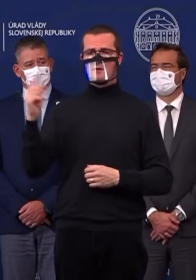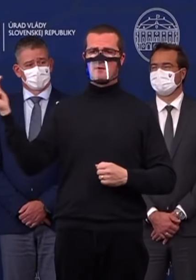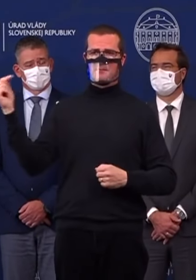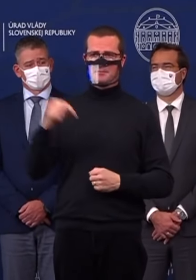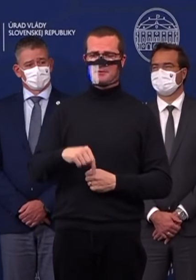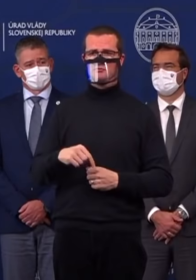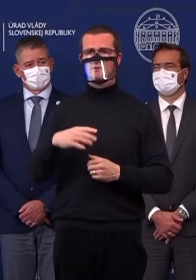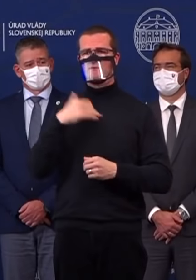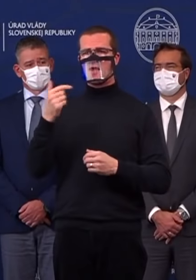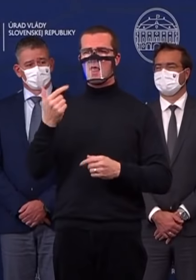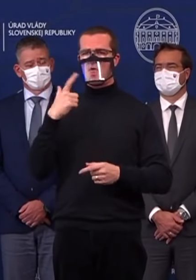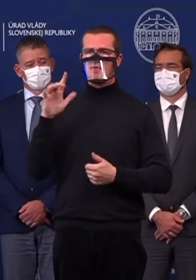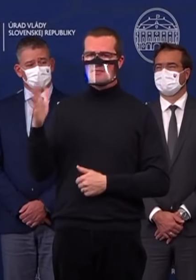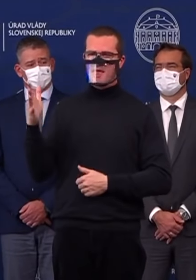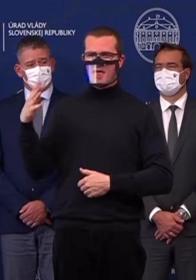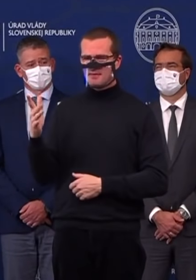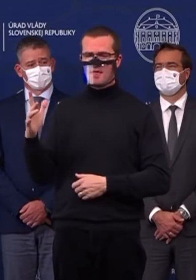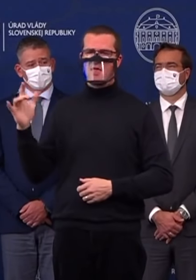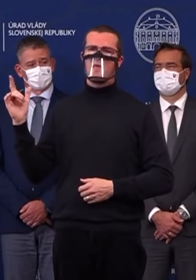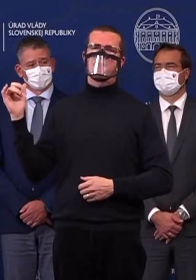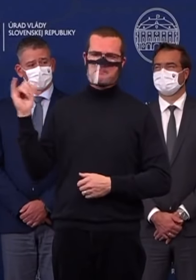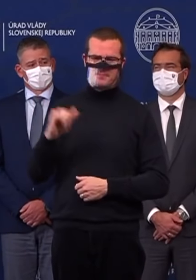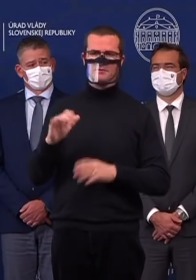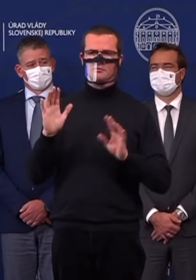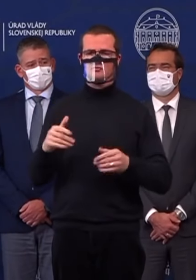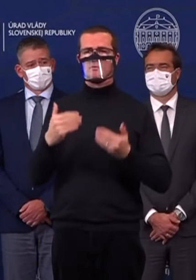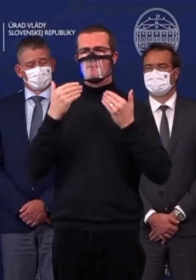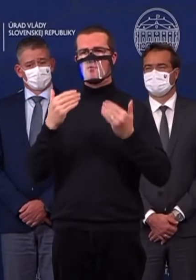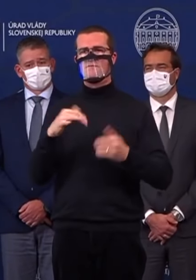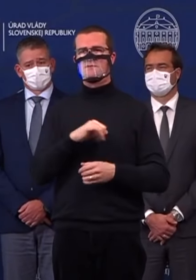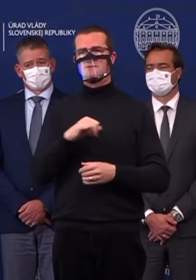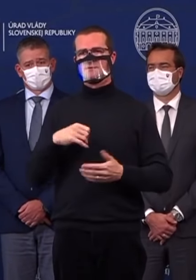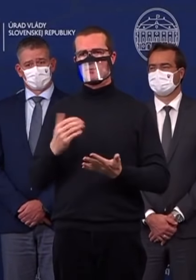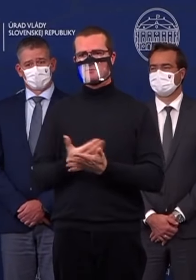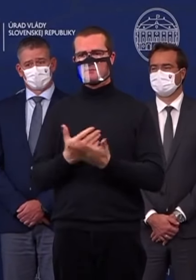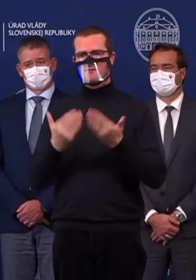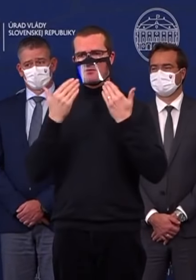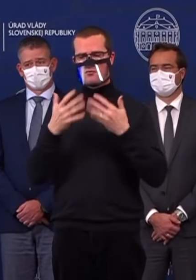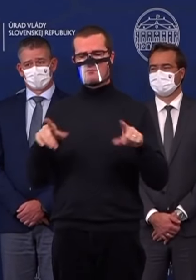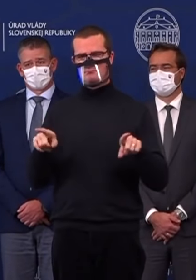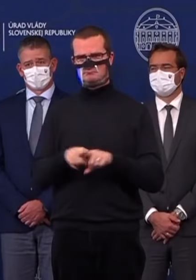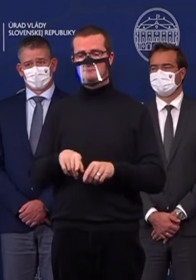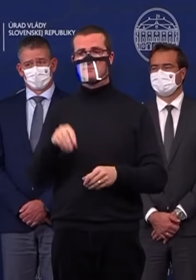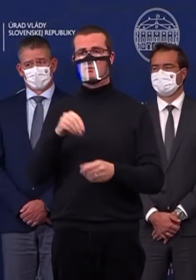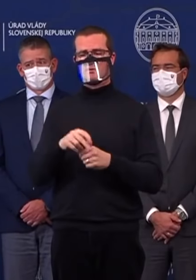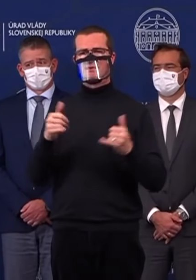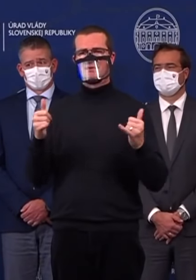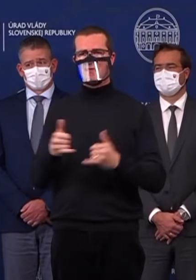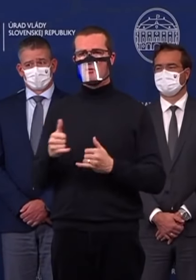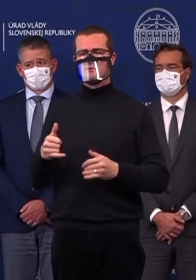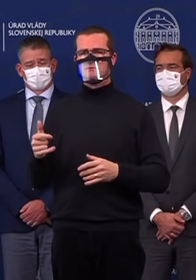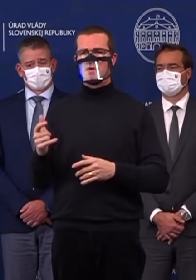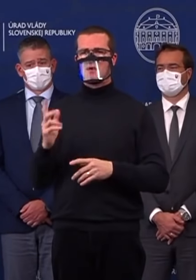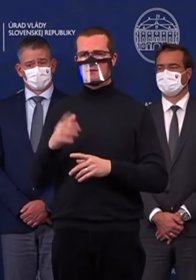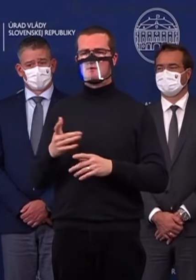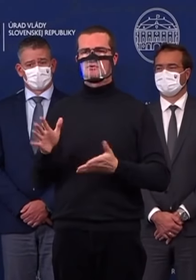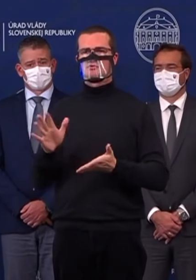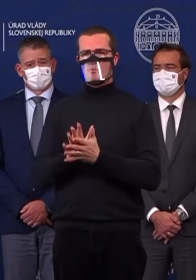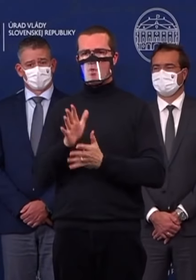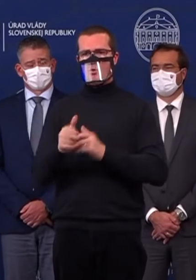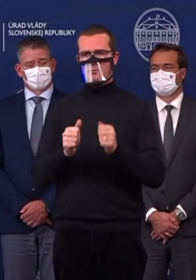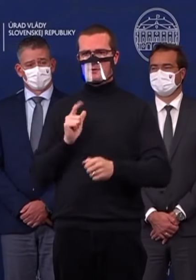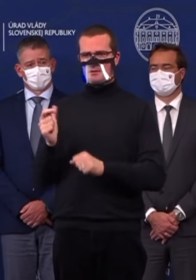napriek tomu, že ich mnohí odrádzali. Poďakovať sa samospráve, ktorá v istom momente naozaj s nami začala ťahať za jeden povraz